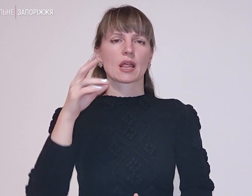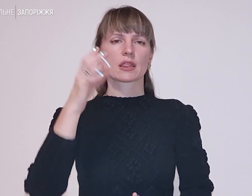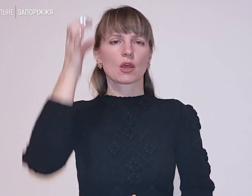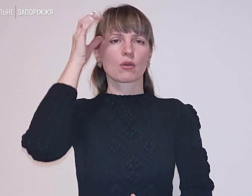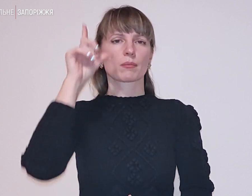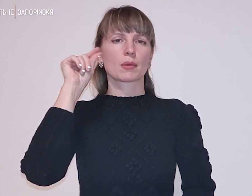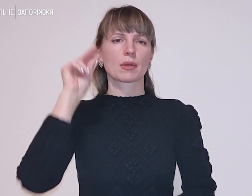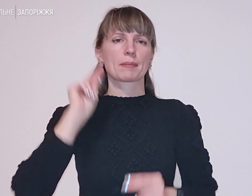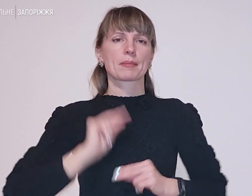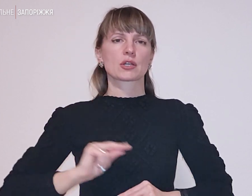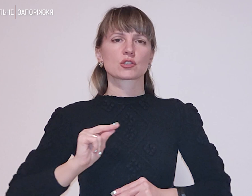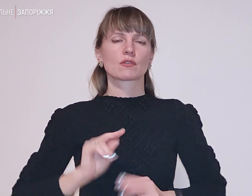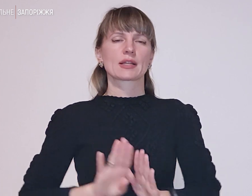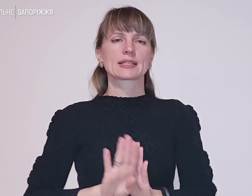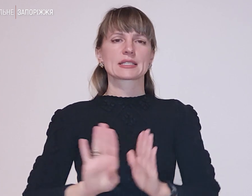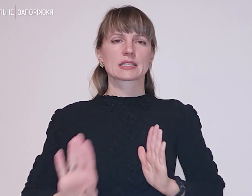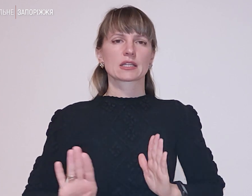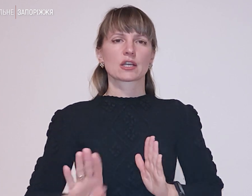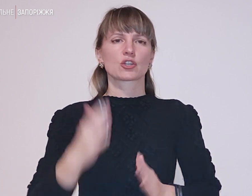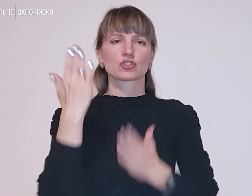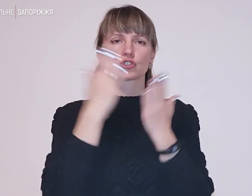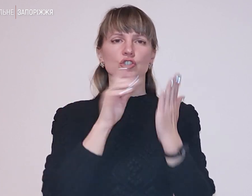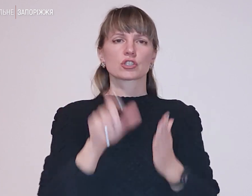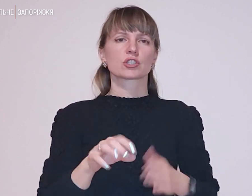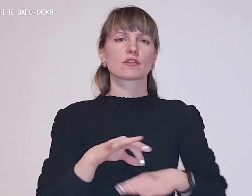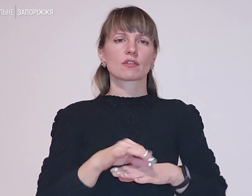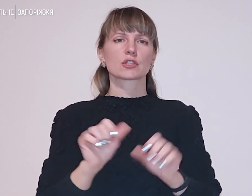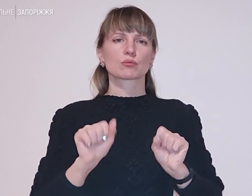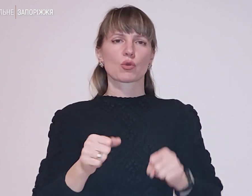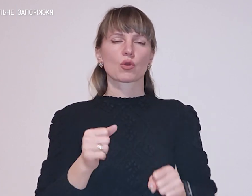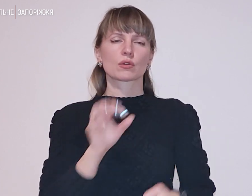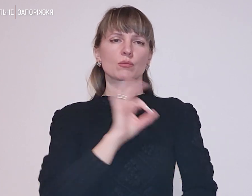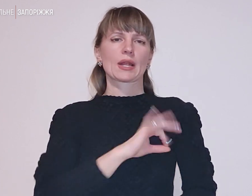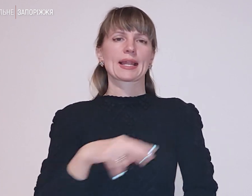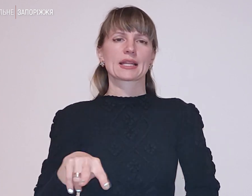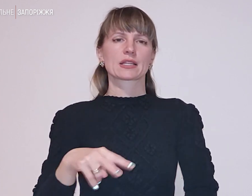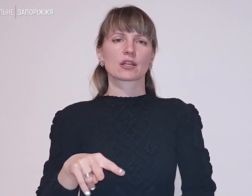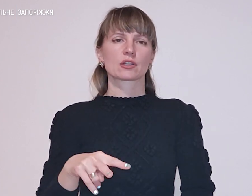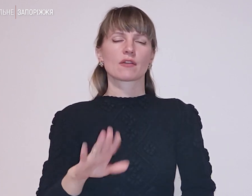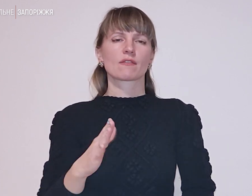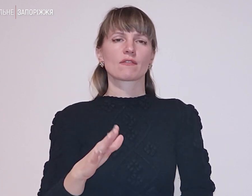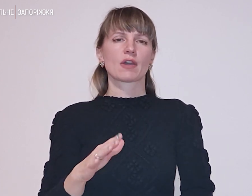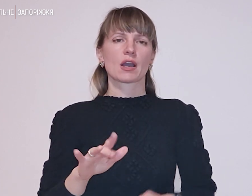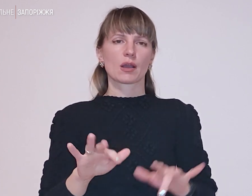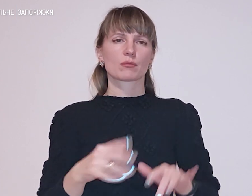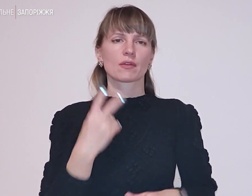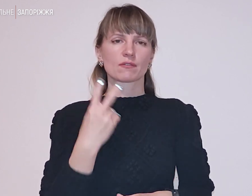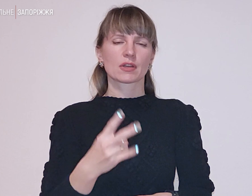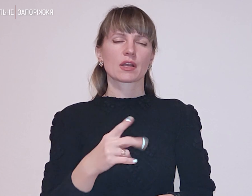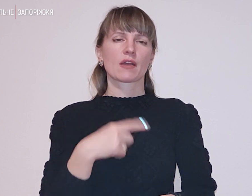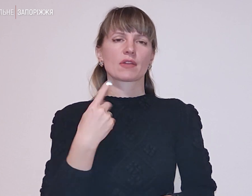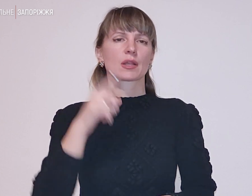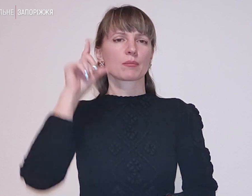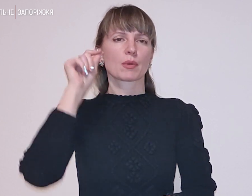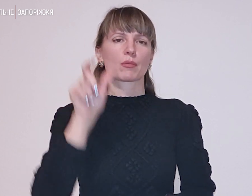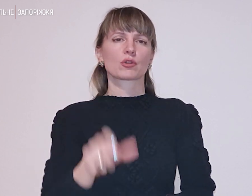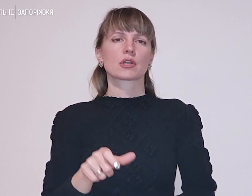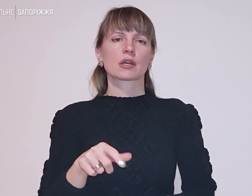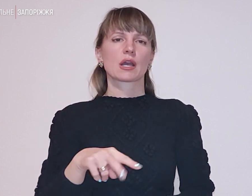бібліотека працювала дистанційно. Читачі мали змогу користуватися літературою в електронному вигляді, каже бібліотекарка Лариса Маркова.